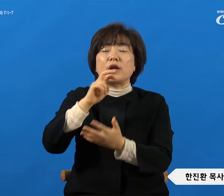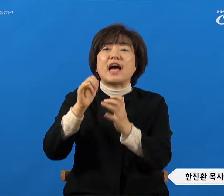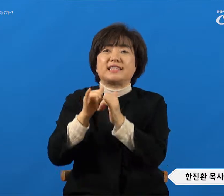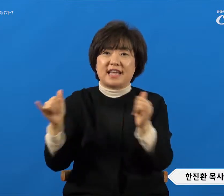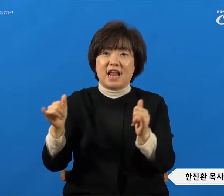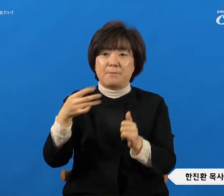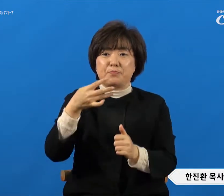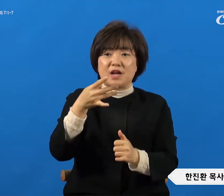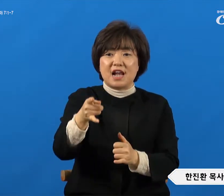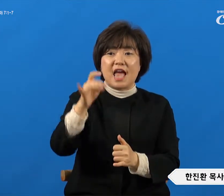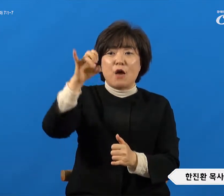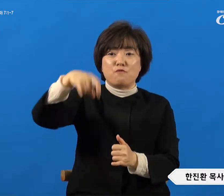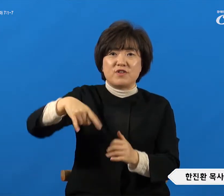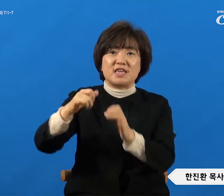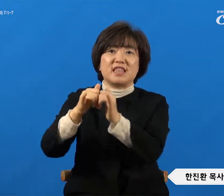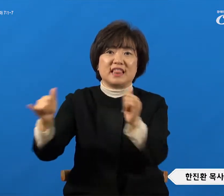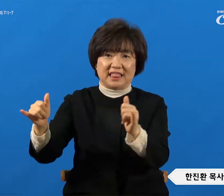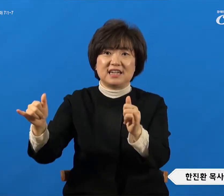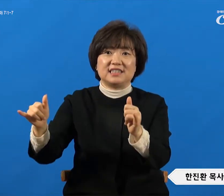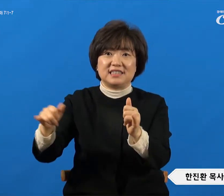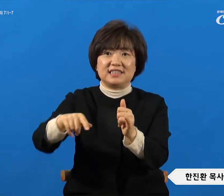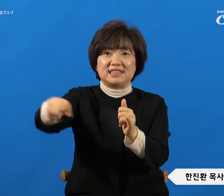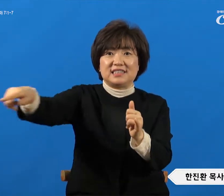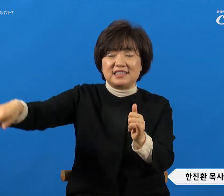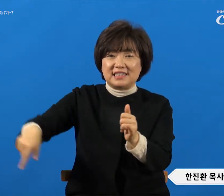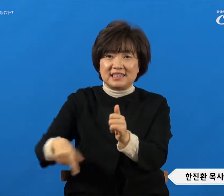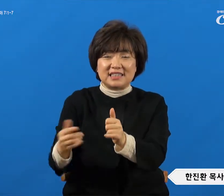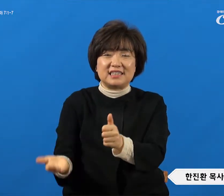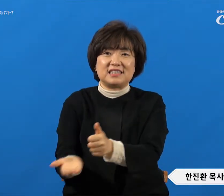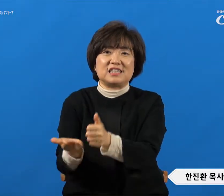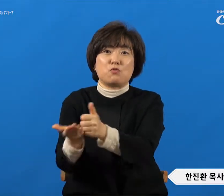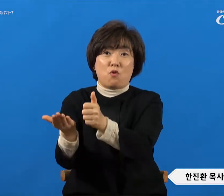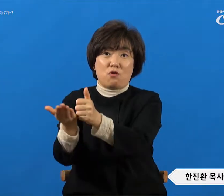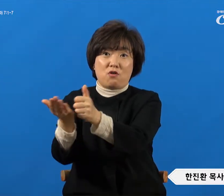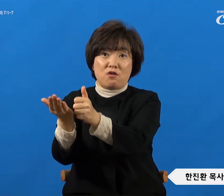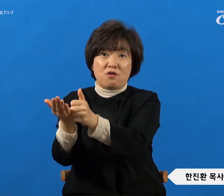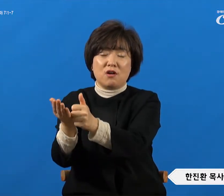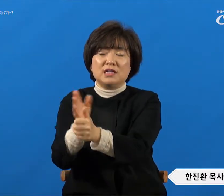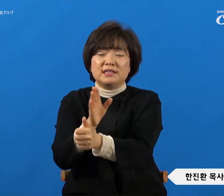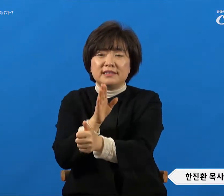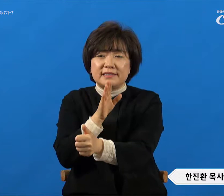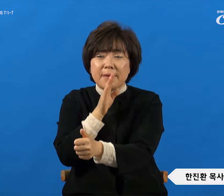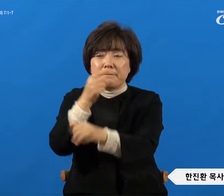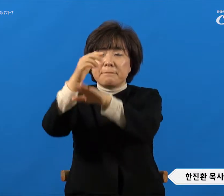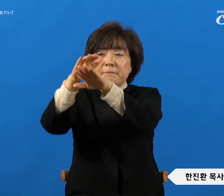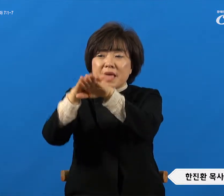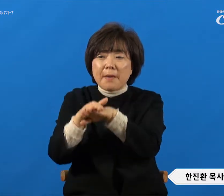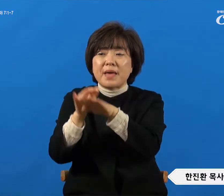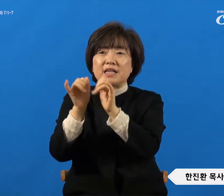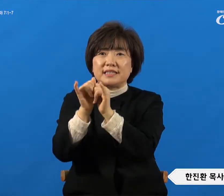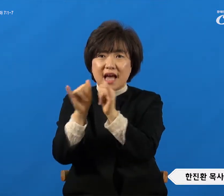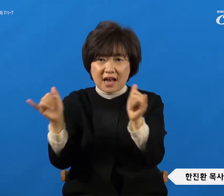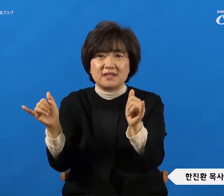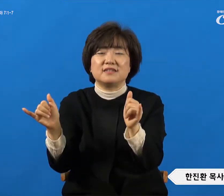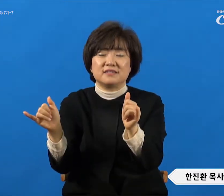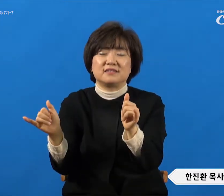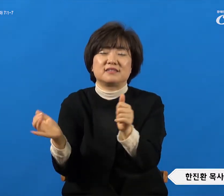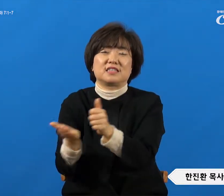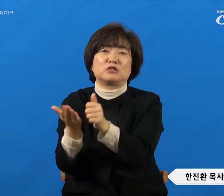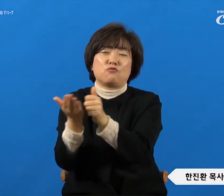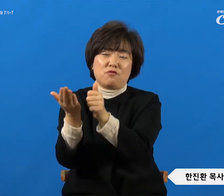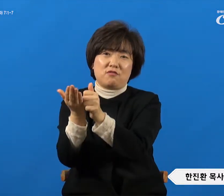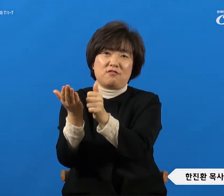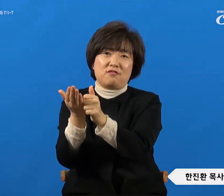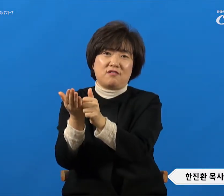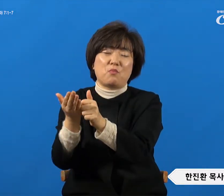그는 백성들을 참된 예배자로 키우기를 원한 것입니다. 예배를 삶의 최우선 순위에 두는